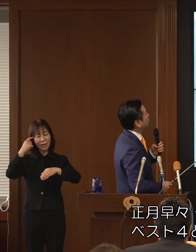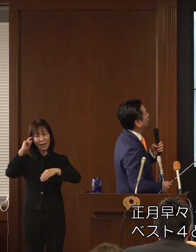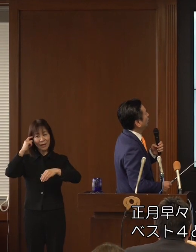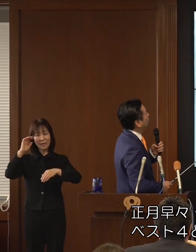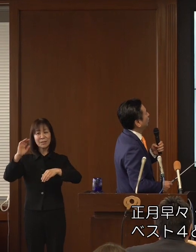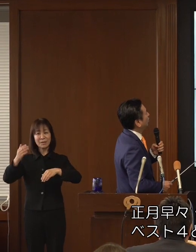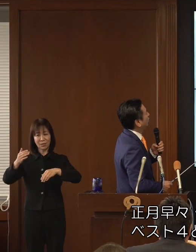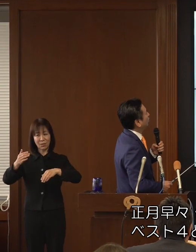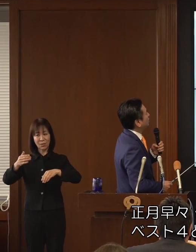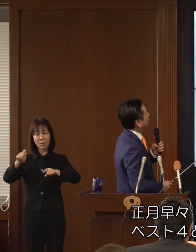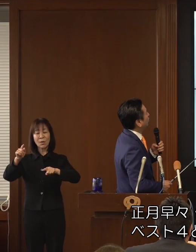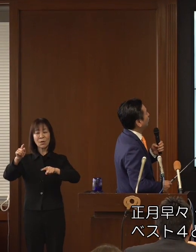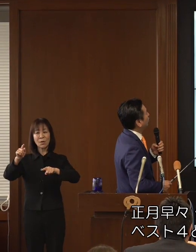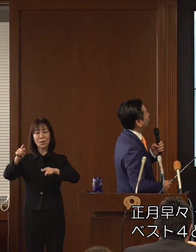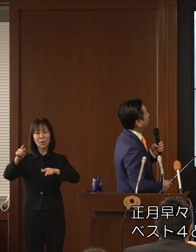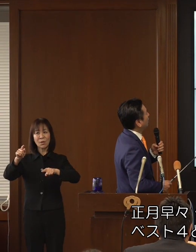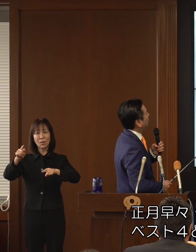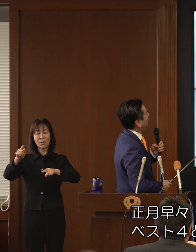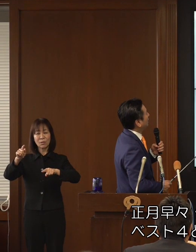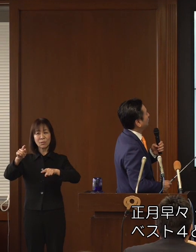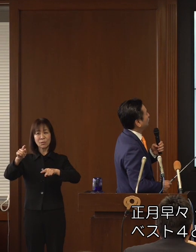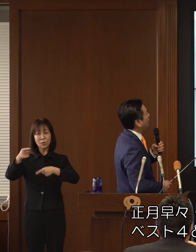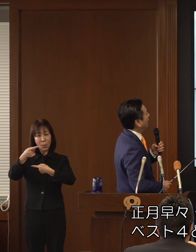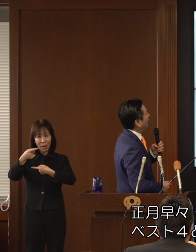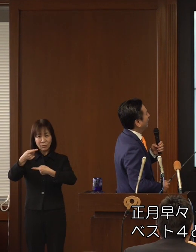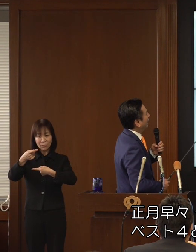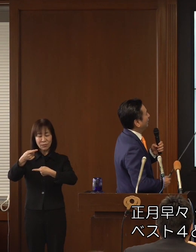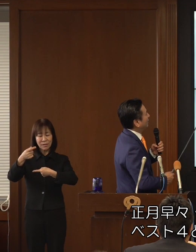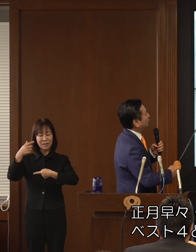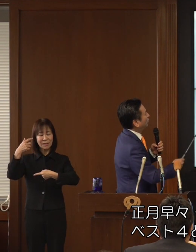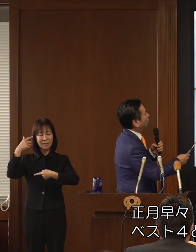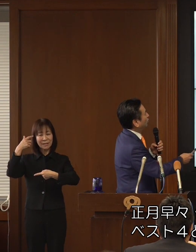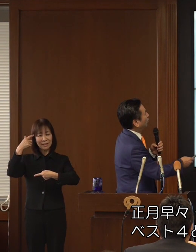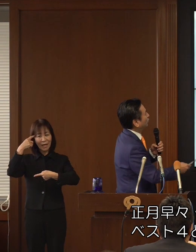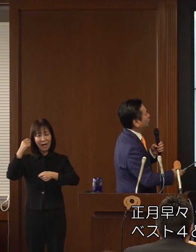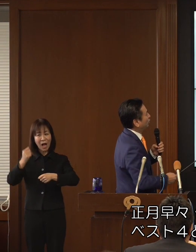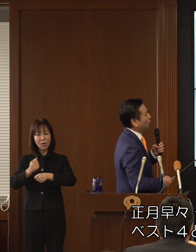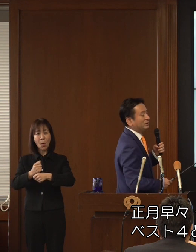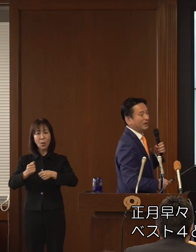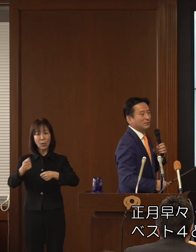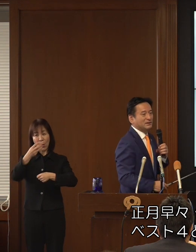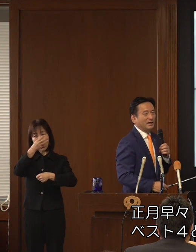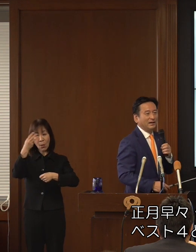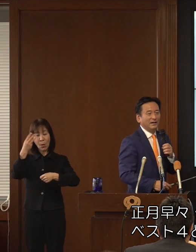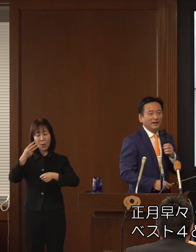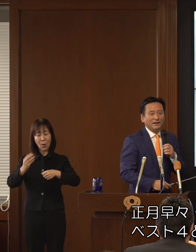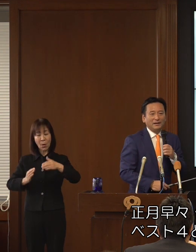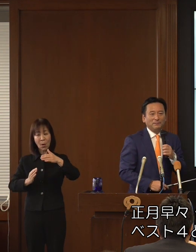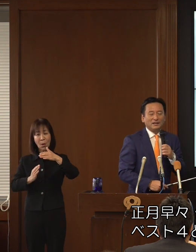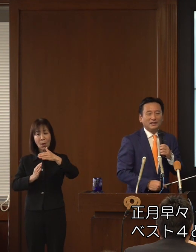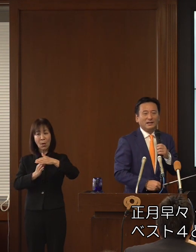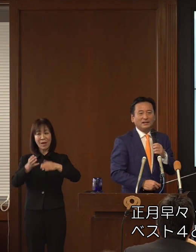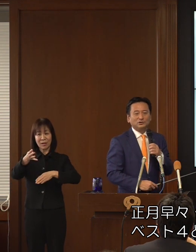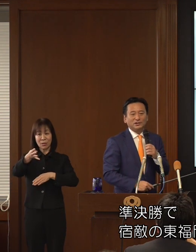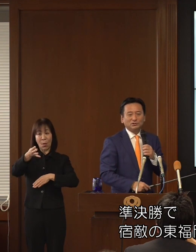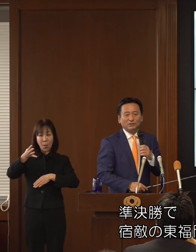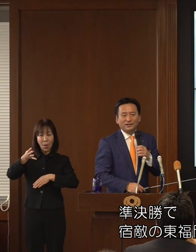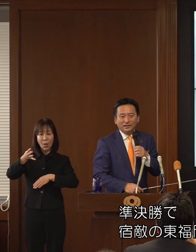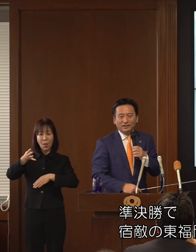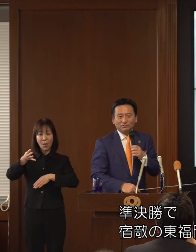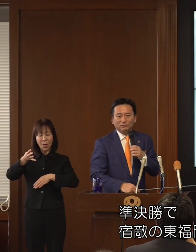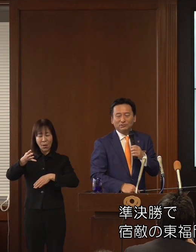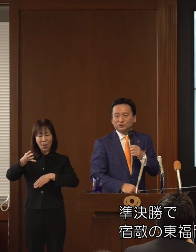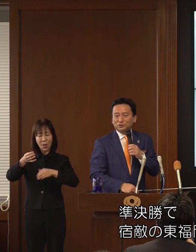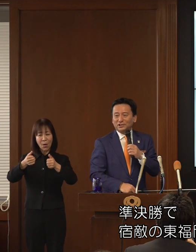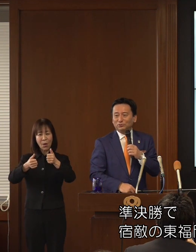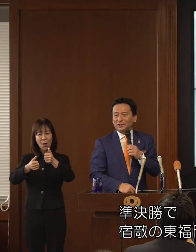月早々佐賀工業のラグビーベスト4ということになりました。準決勝で